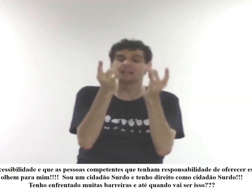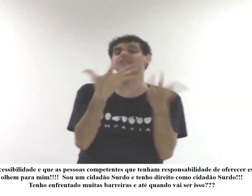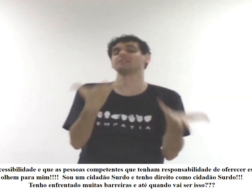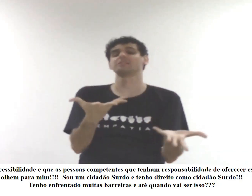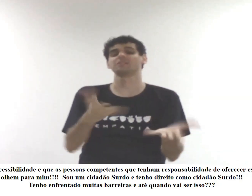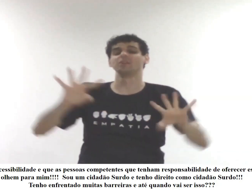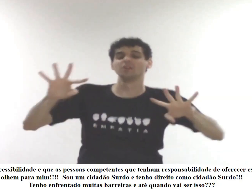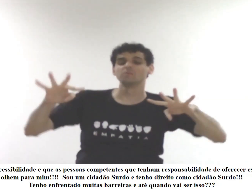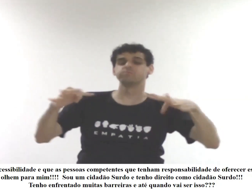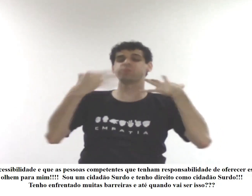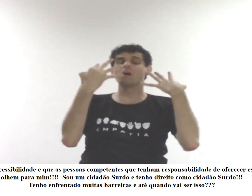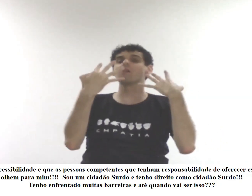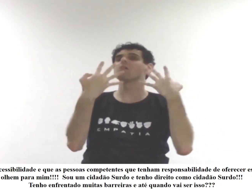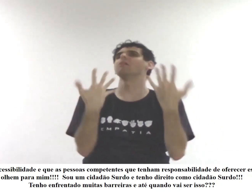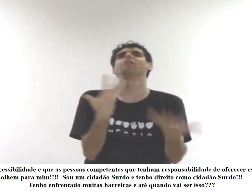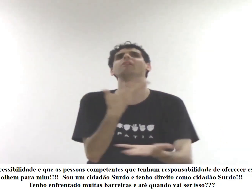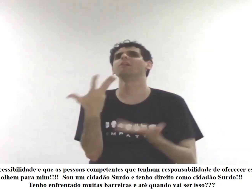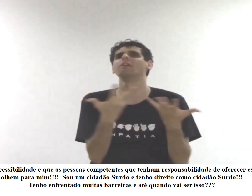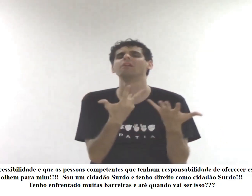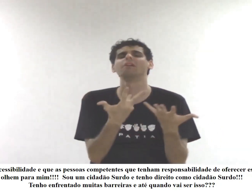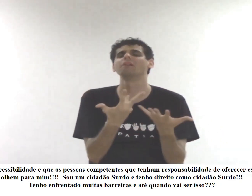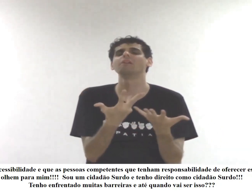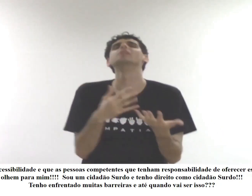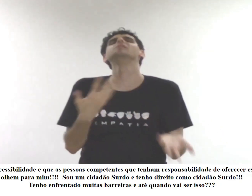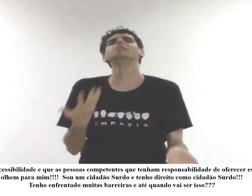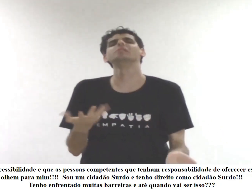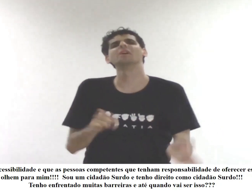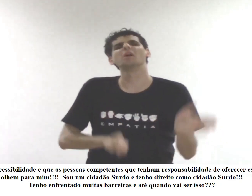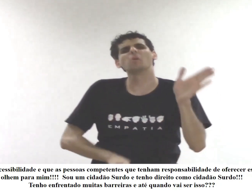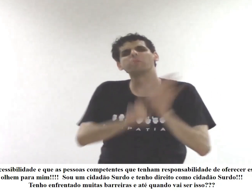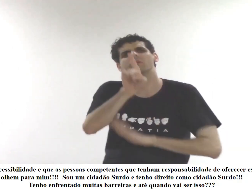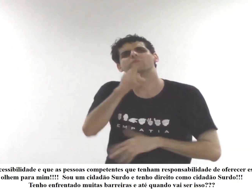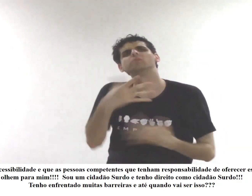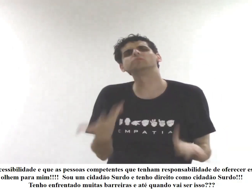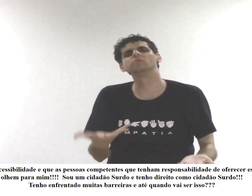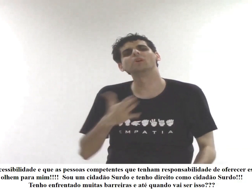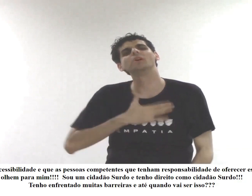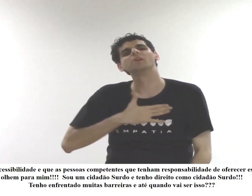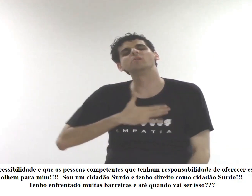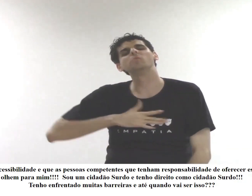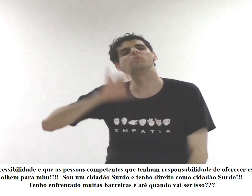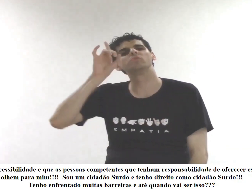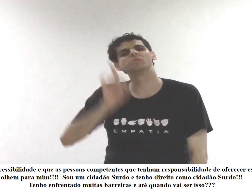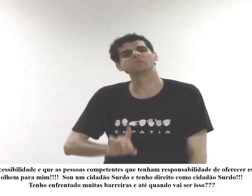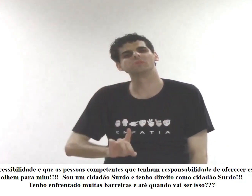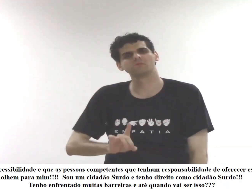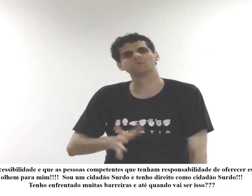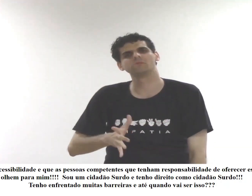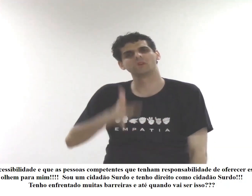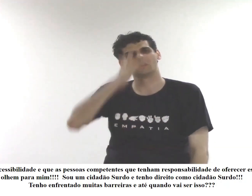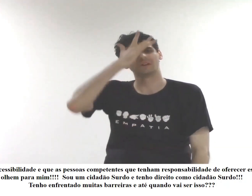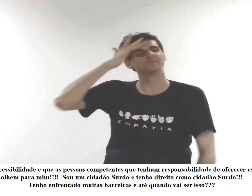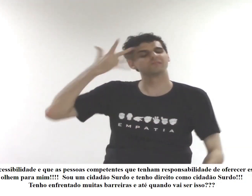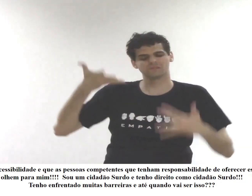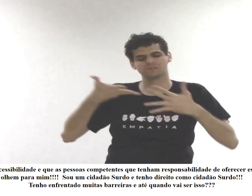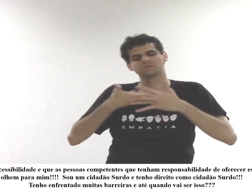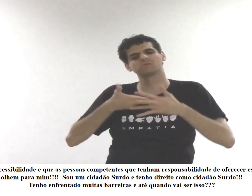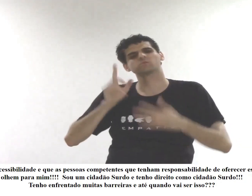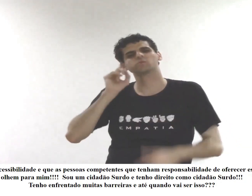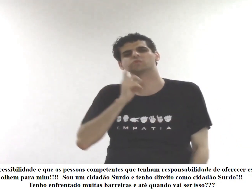de acessibilidade. Eu preciso que as pessoas competentes e que têm a responsabilidade de prover esse recurso, que